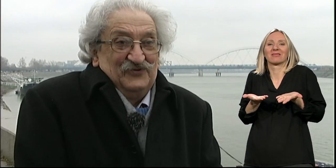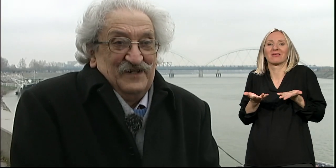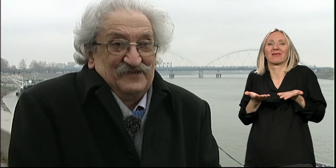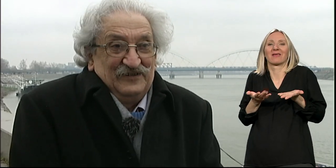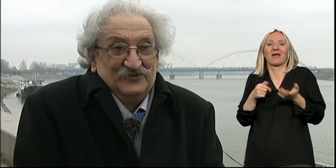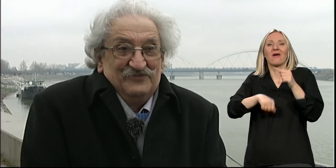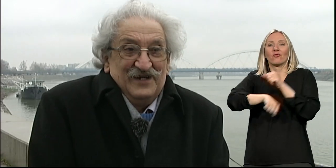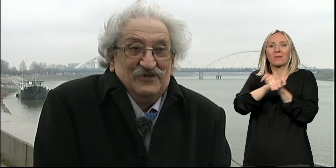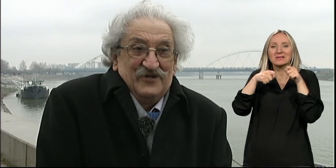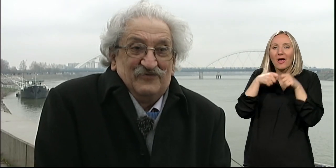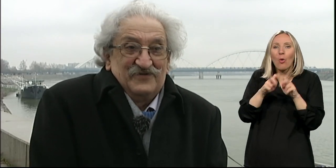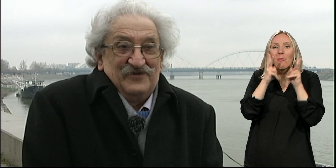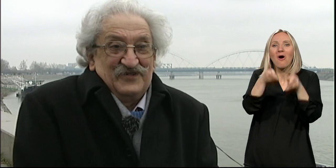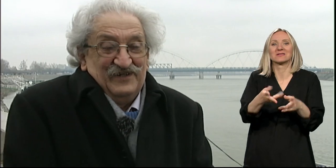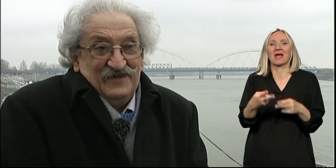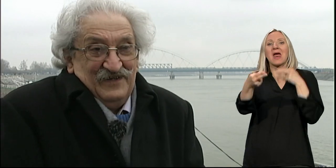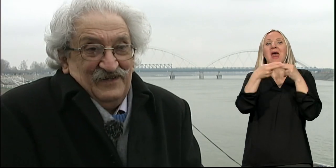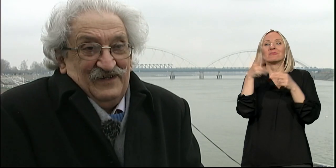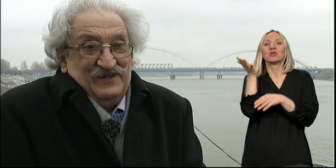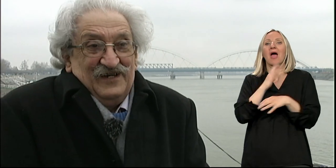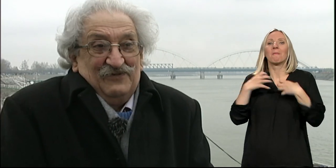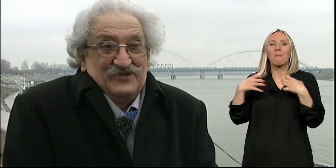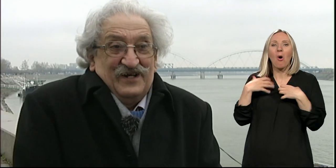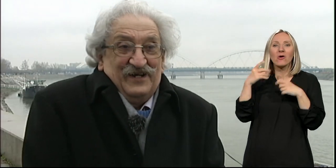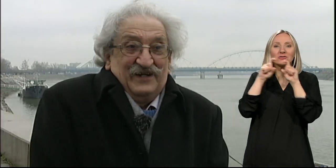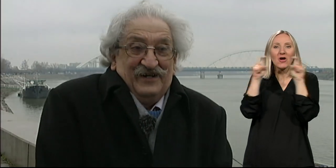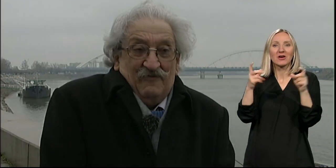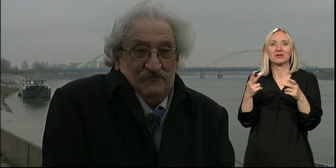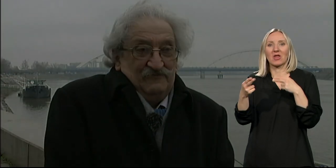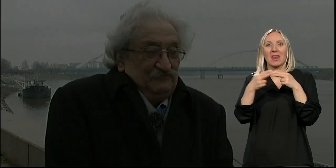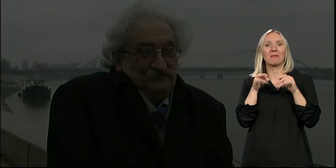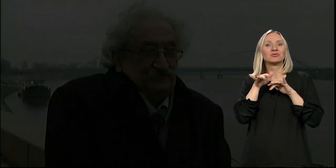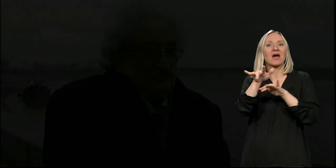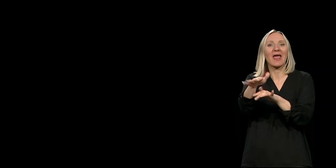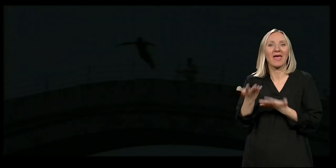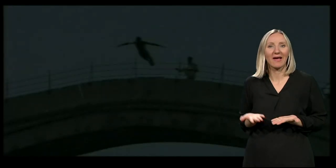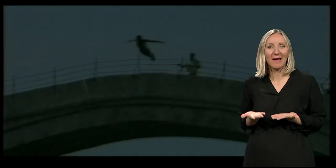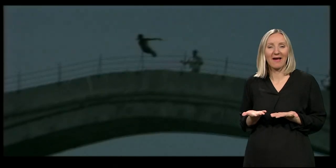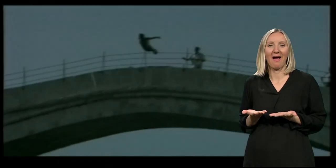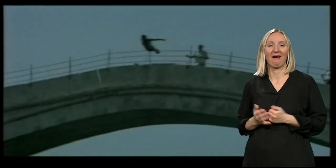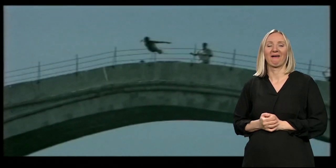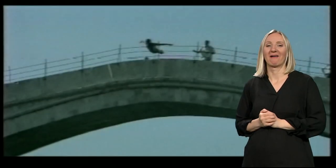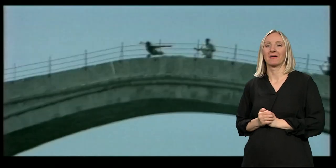najbliži fudbalski klub, najbliže pozorište, najbliža reka.